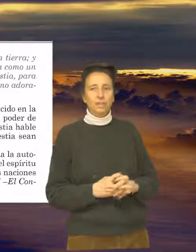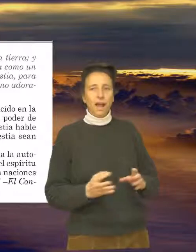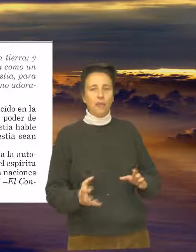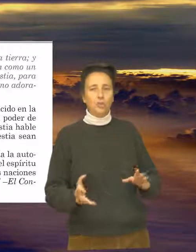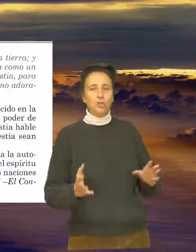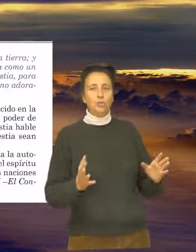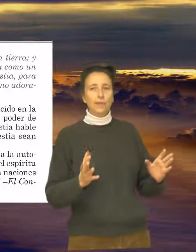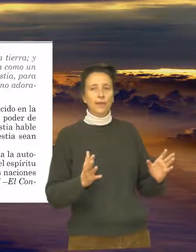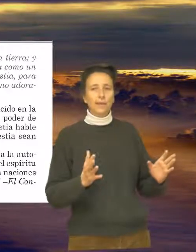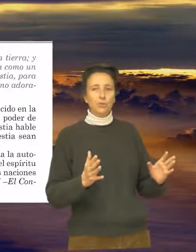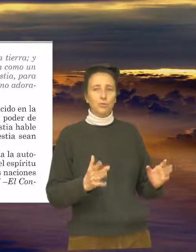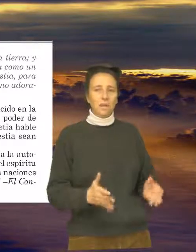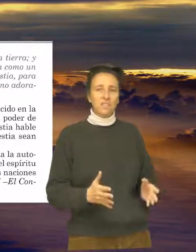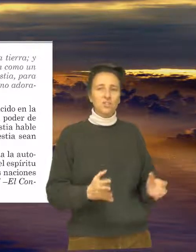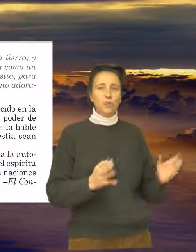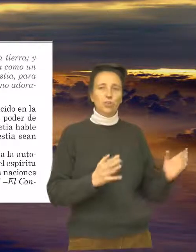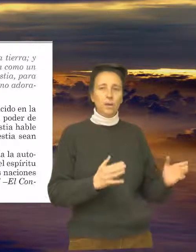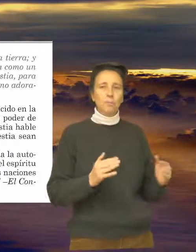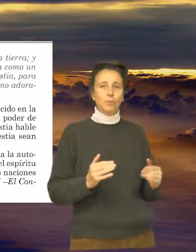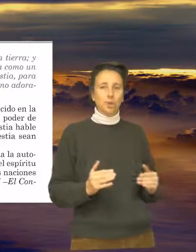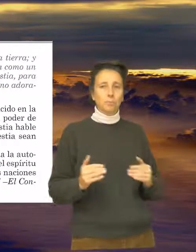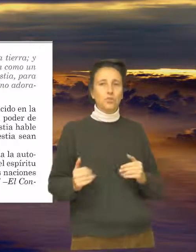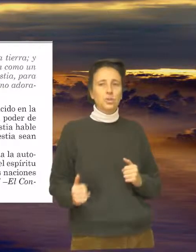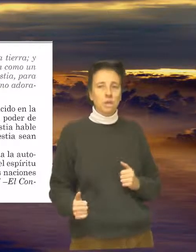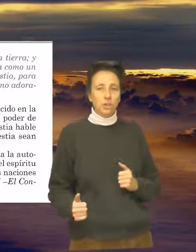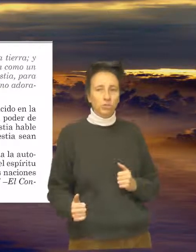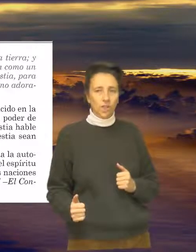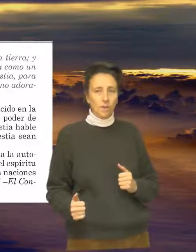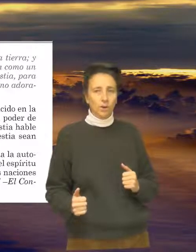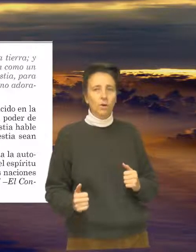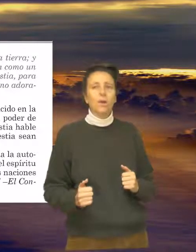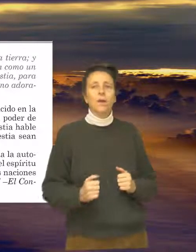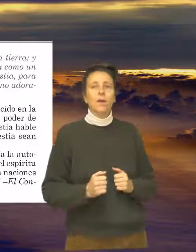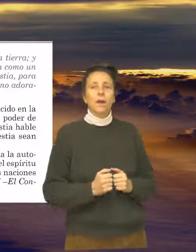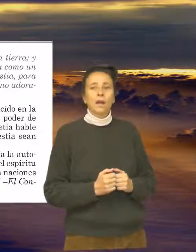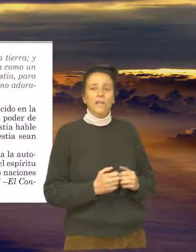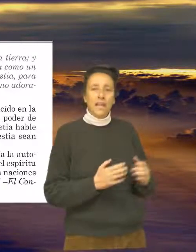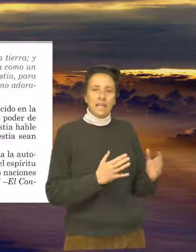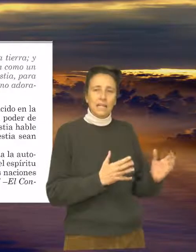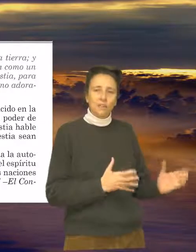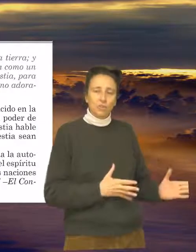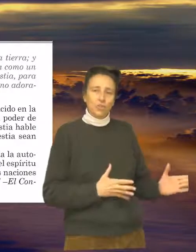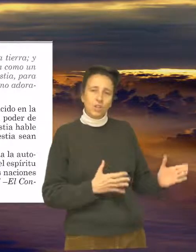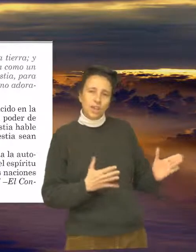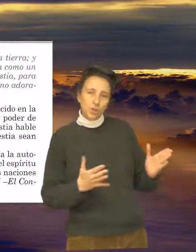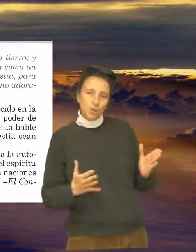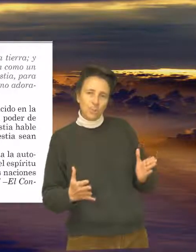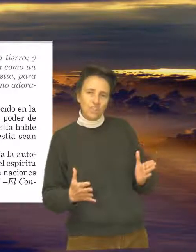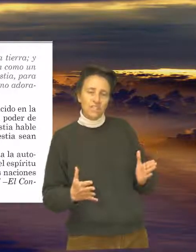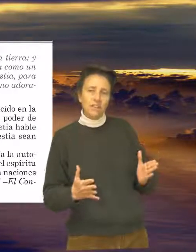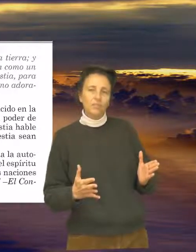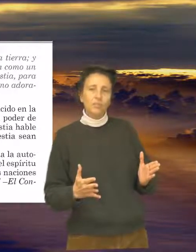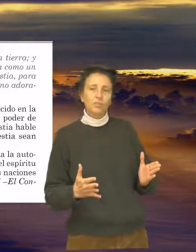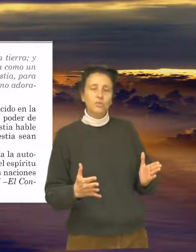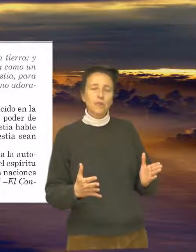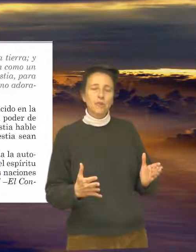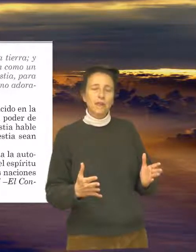1260 años o los 42 meses o tiempos y medio tiempo, del 538